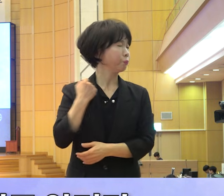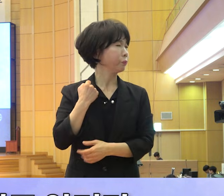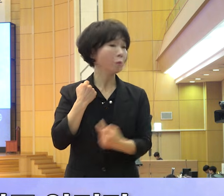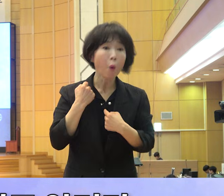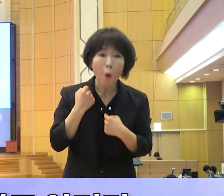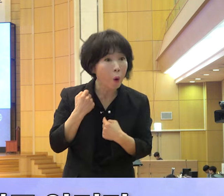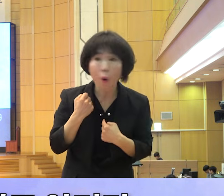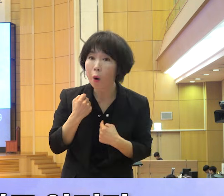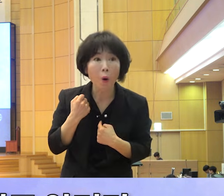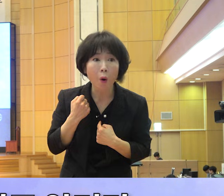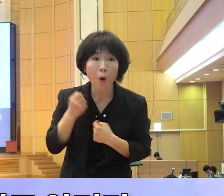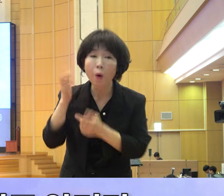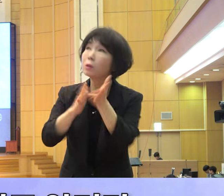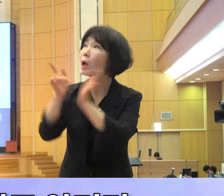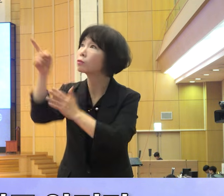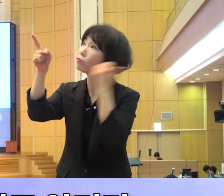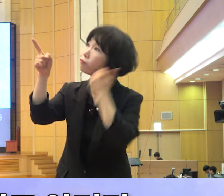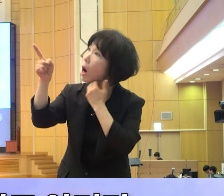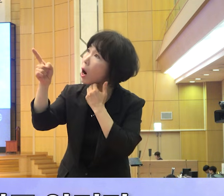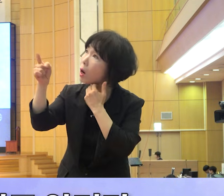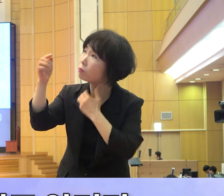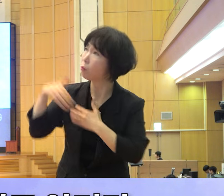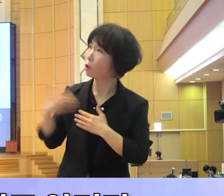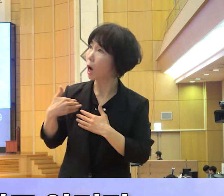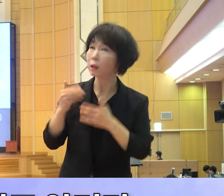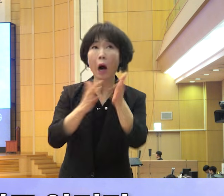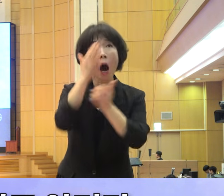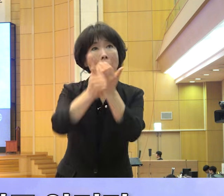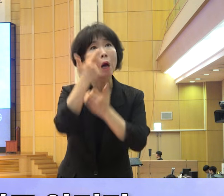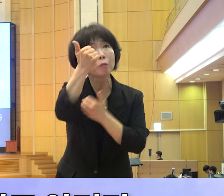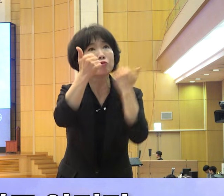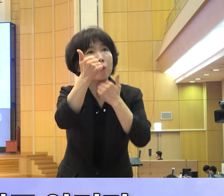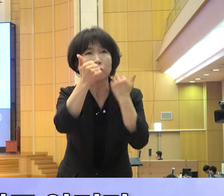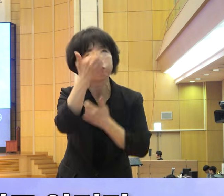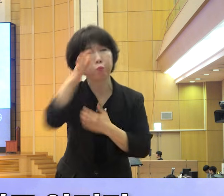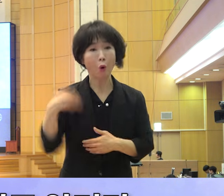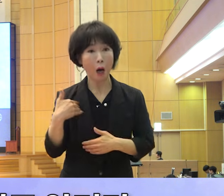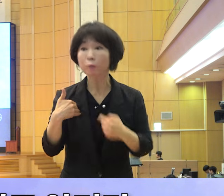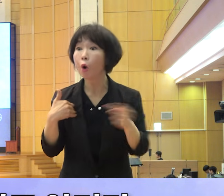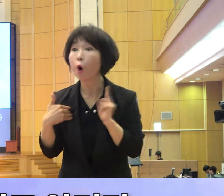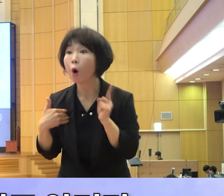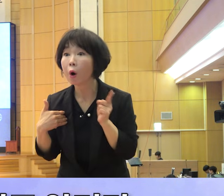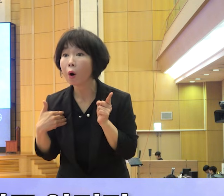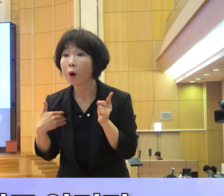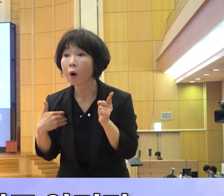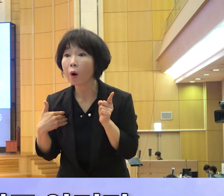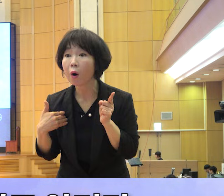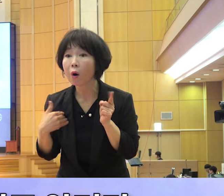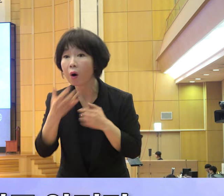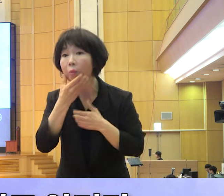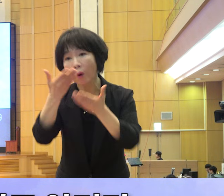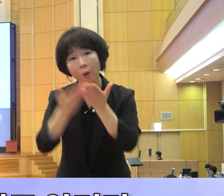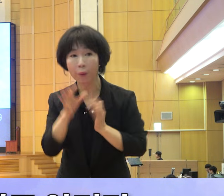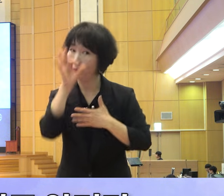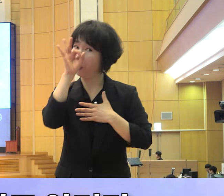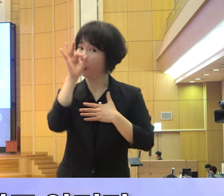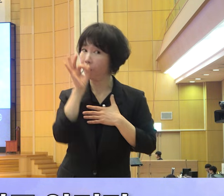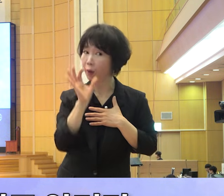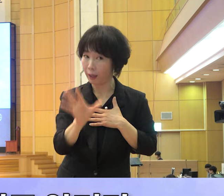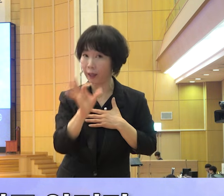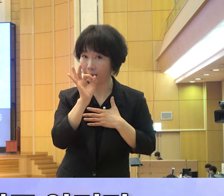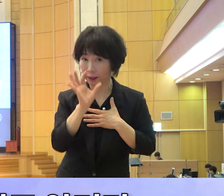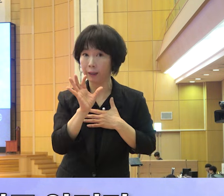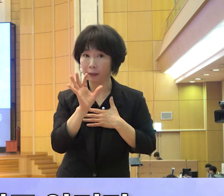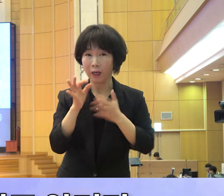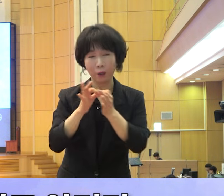아버지도 모르고 예수를 알면 아버지도 안다고 했는데, 오늘 이 말씀이 여러분에게 영원한 생명과 영원한